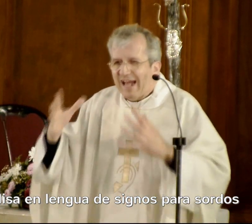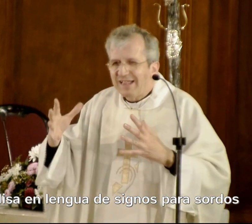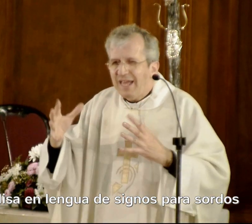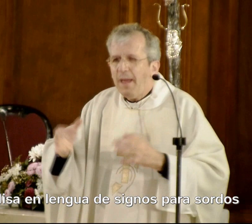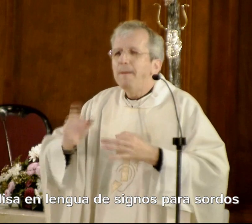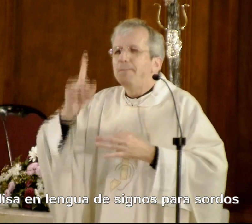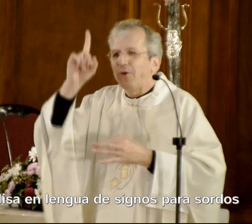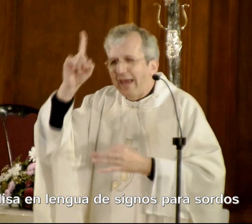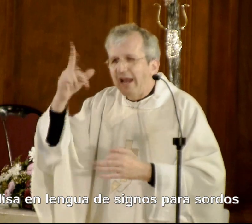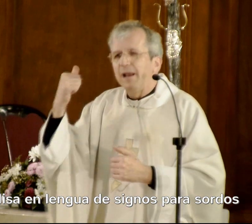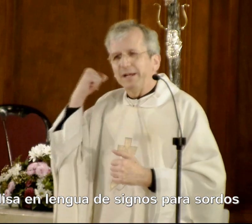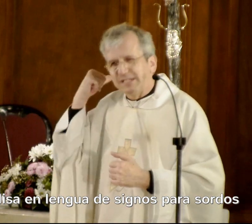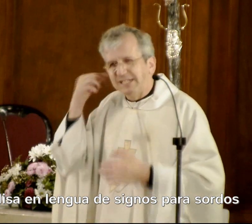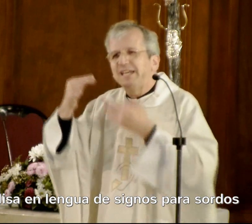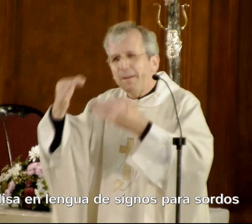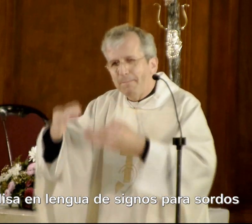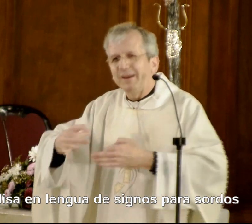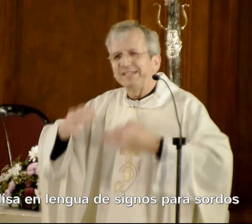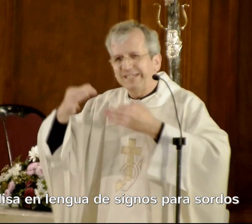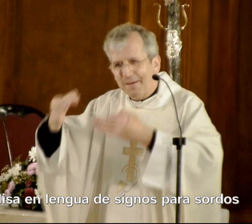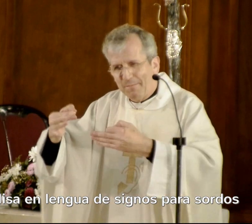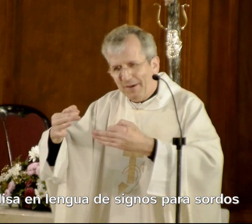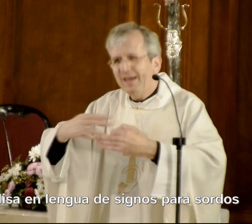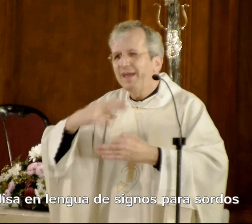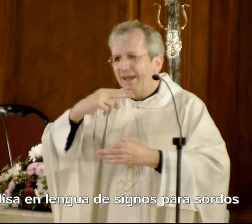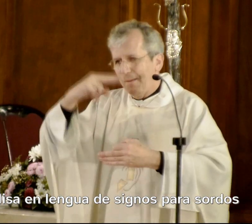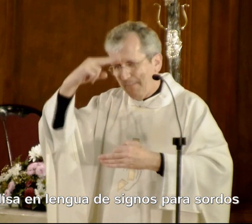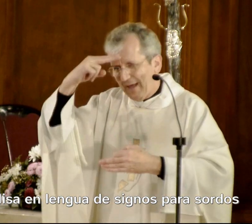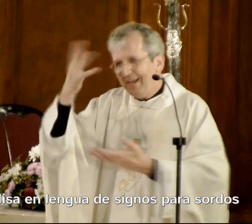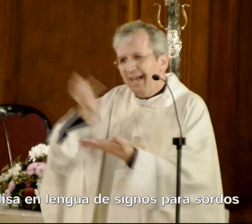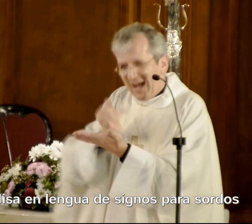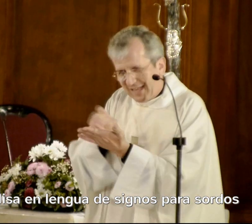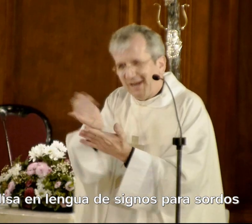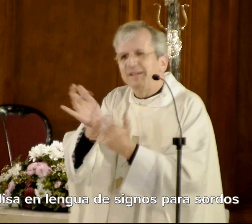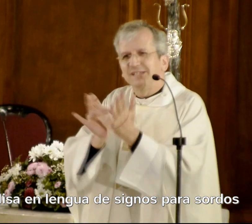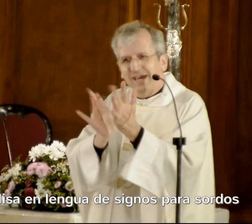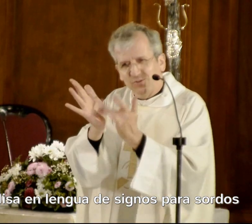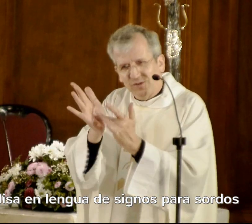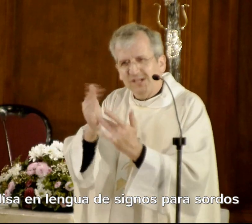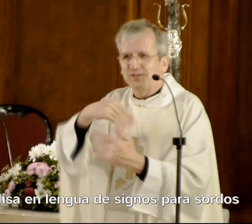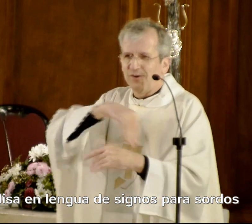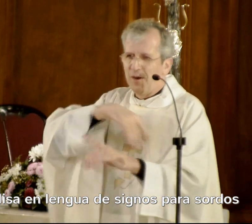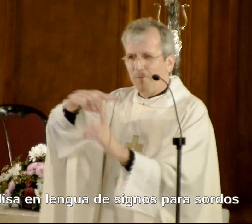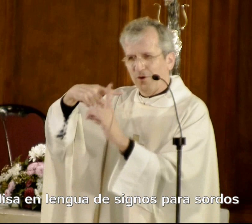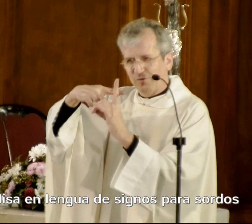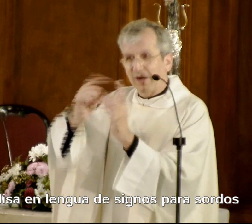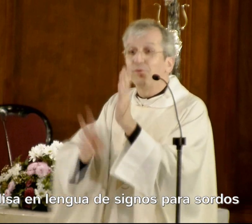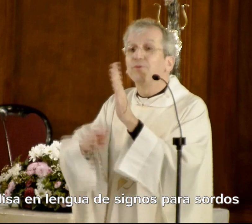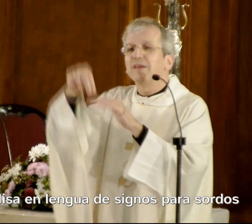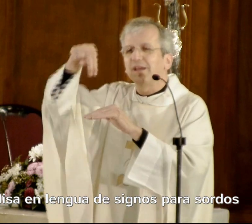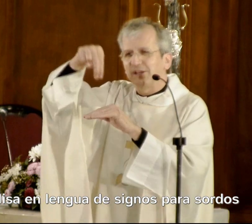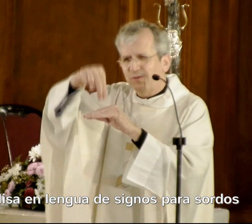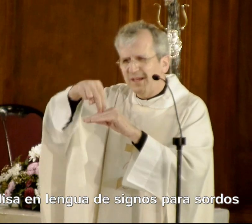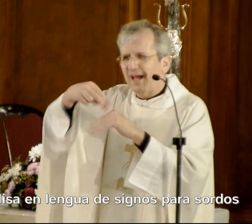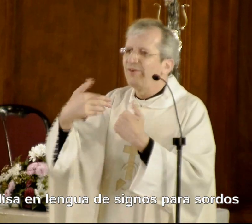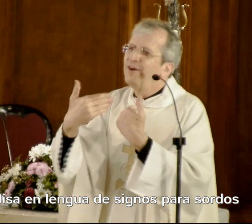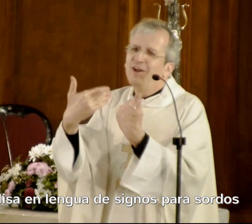grande, pero que Él siempre, siempre, el Padre, a través de Jesucristo, muerto en la cruz y resucitado,